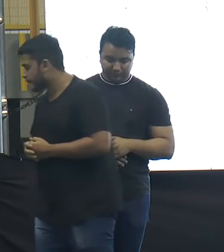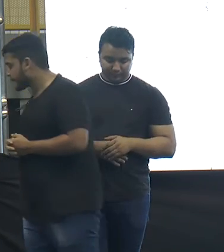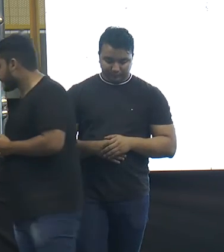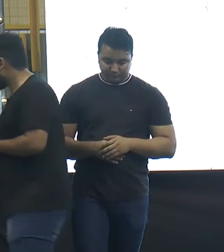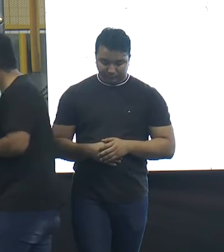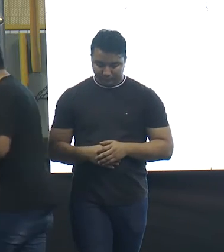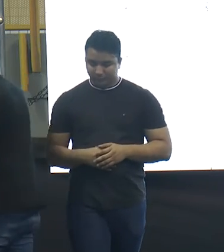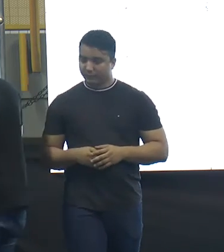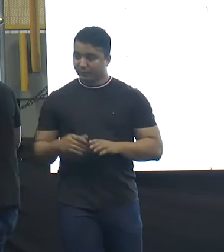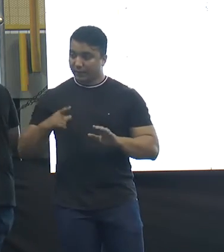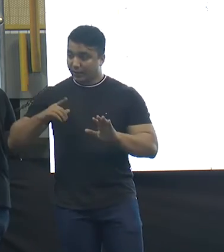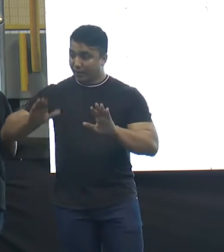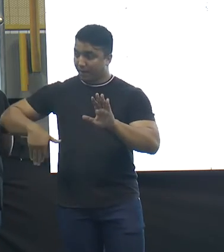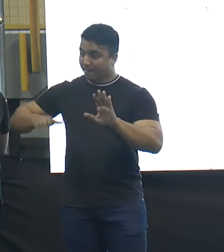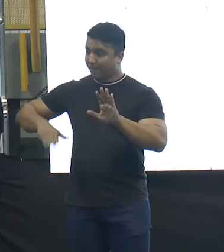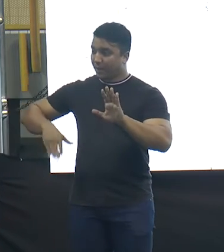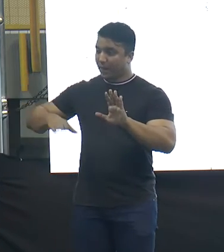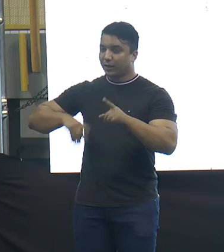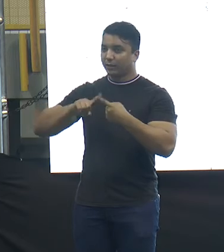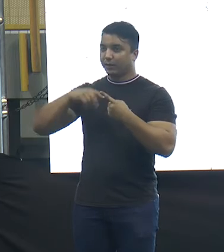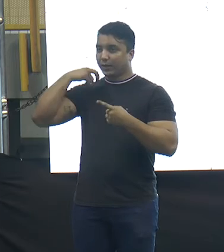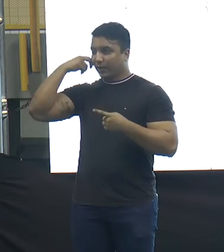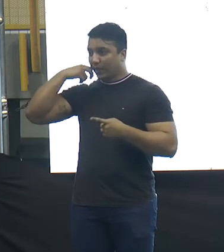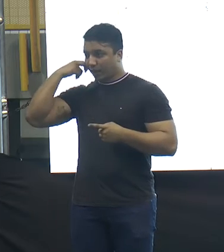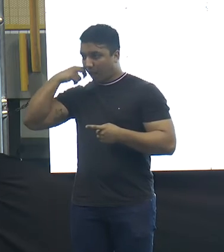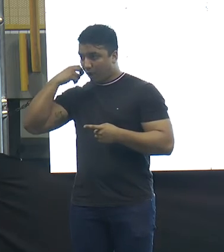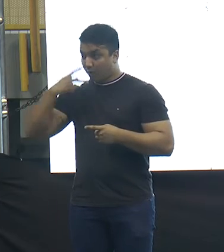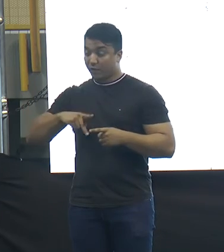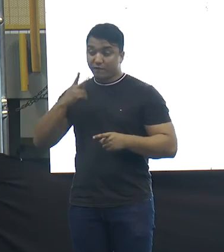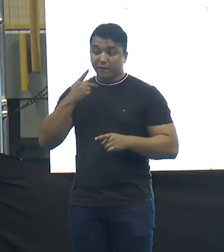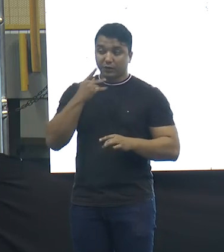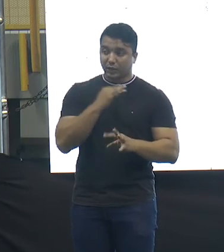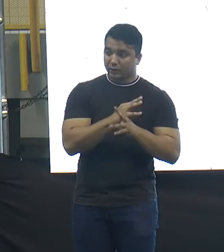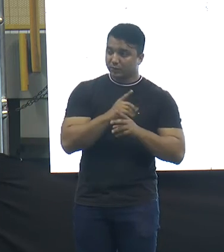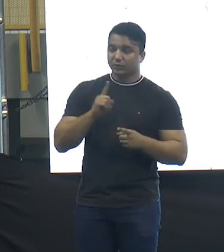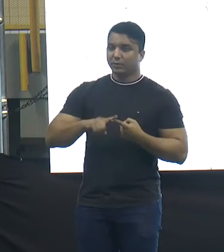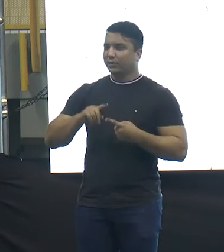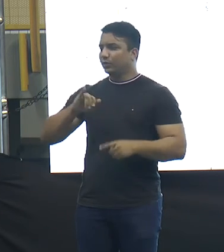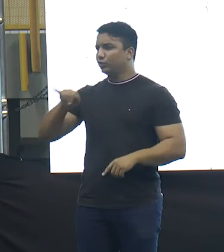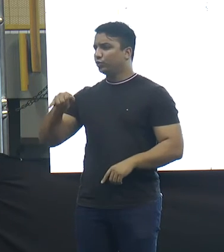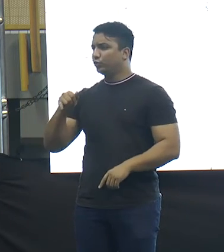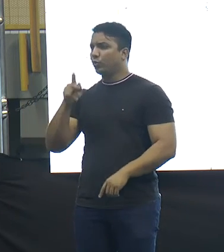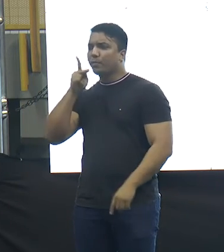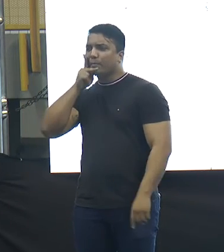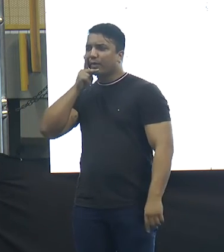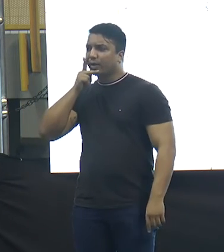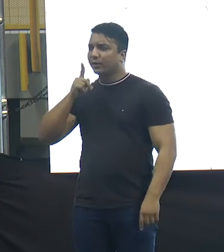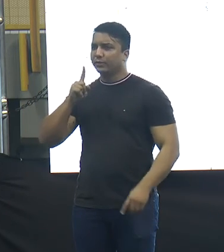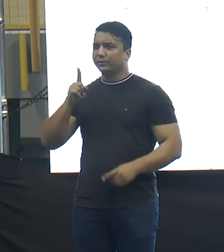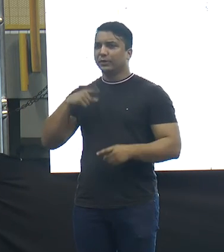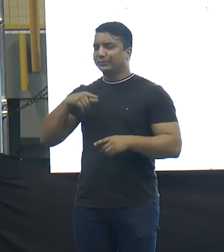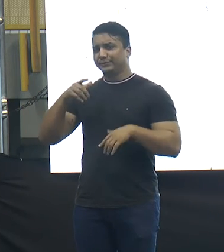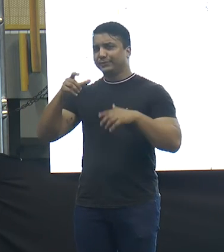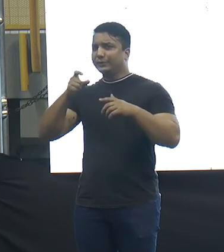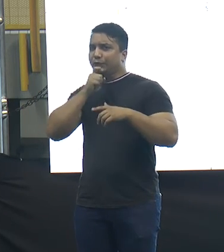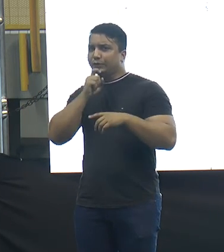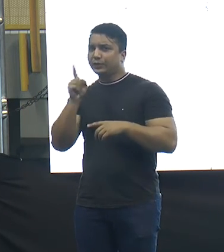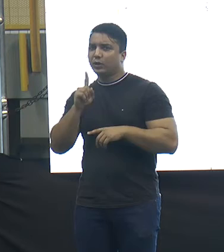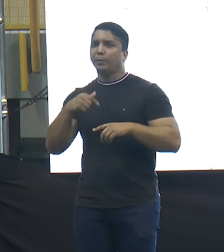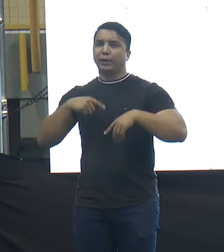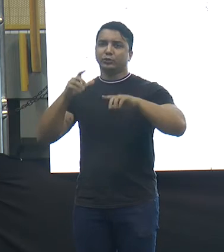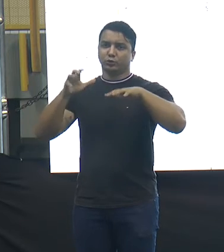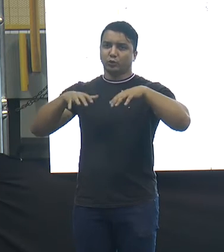as praias daqui de Natal e Fortaleza bombam. De João Pessoa para baixo não esfria, mas chove. Atrapalha um pouquinho o